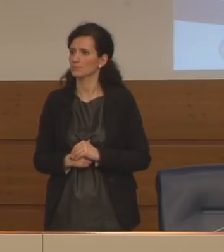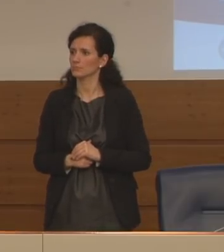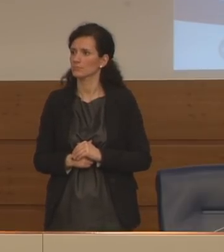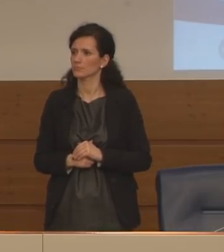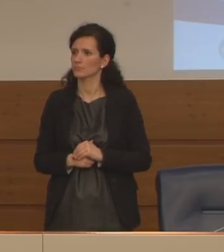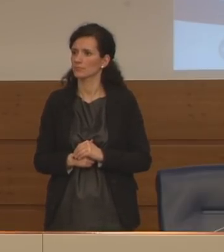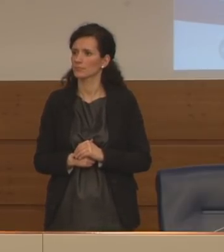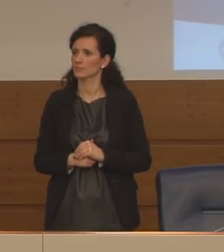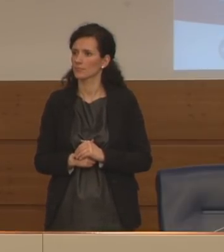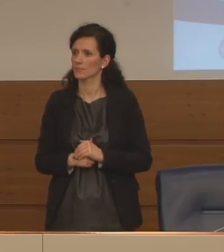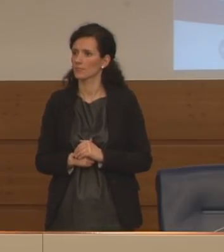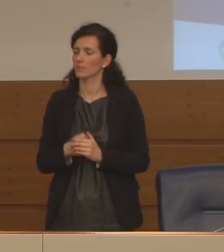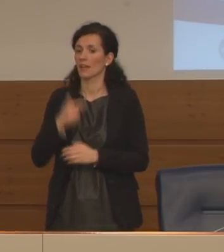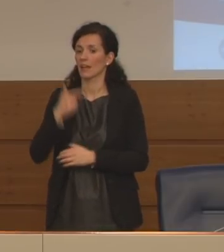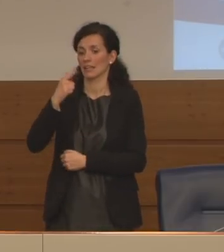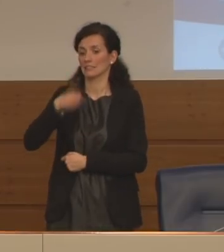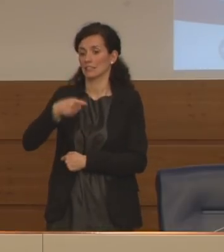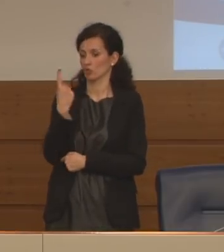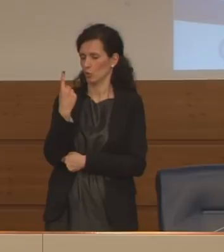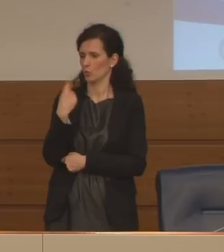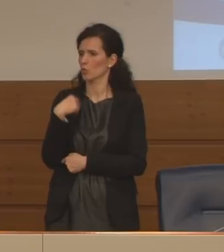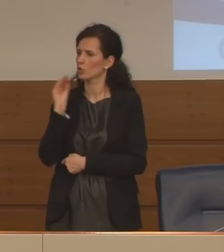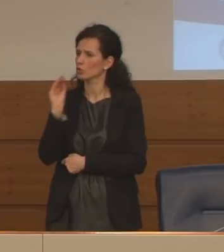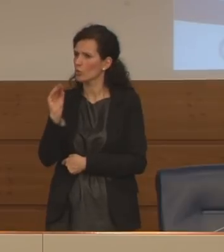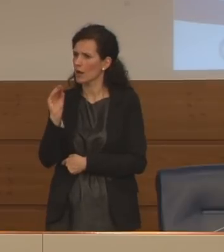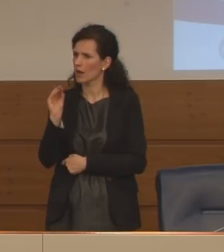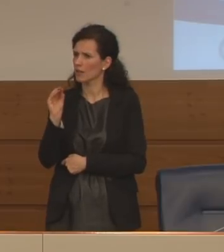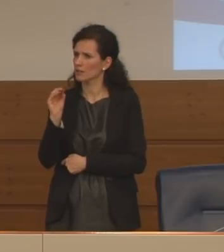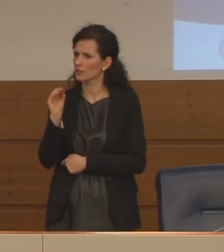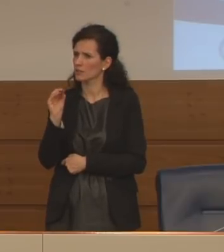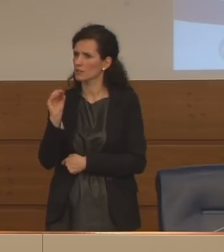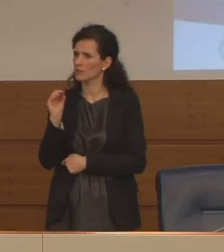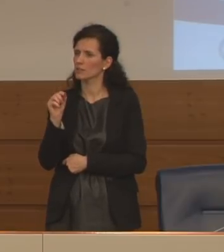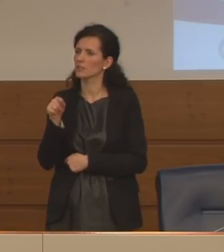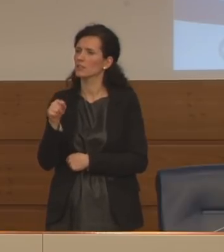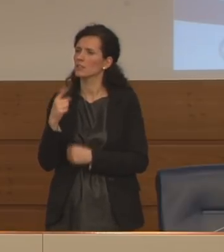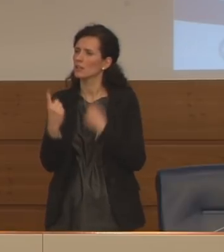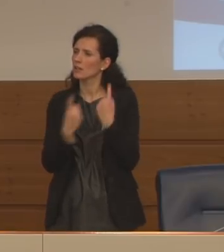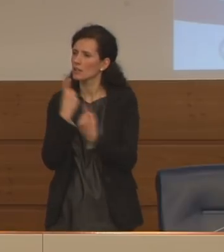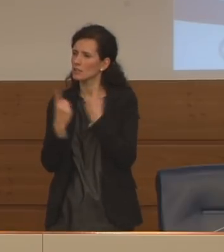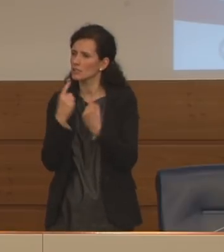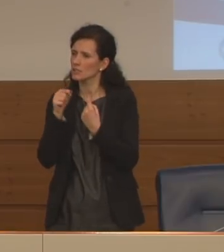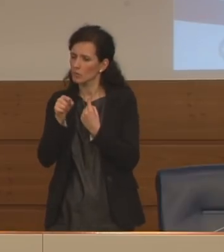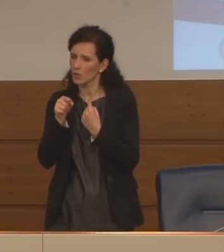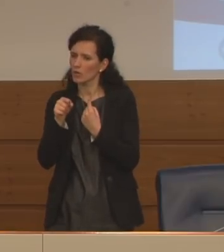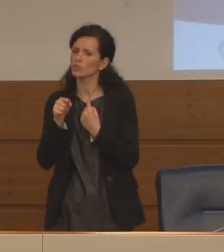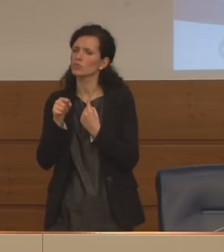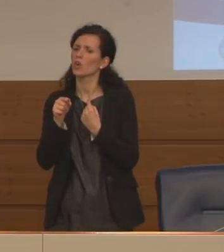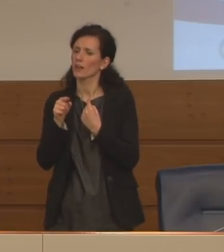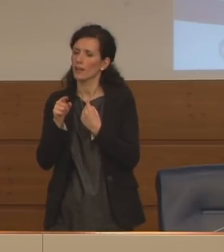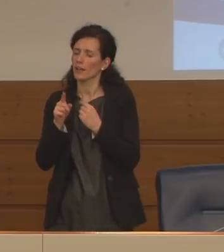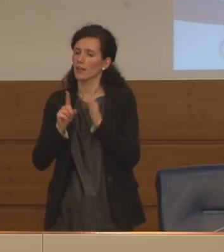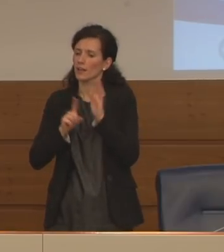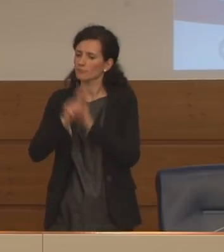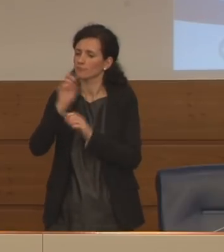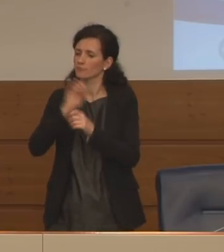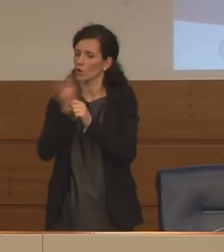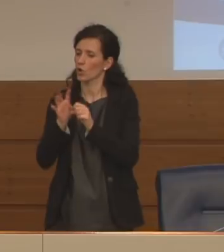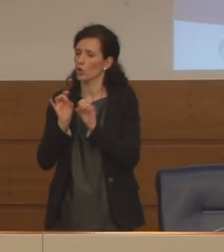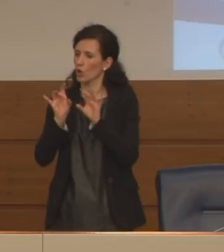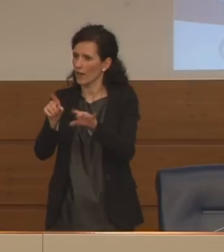alle cardinaletti tg1 una domanda sul caso di vo euganeo oggi di nuovo un caso positivo una